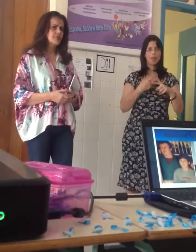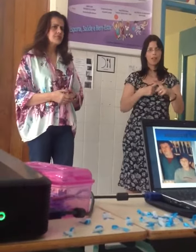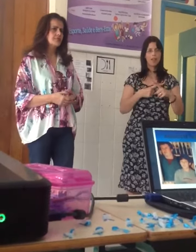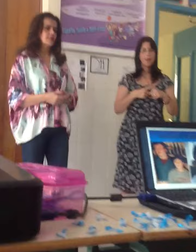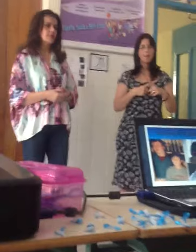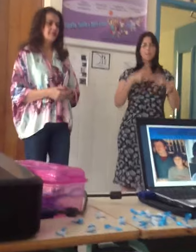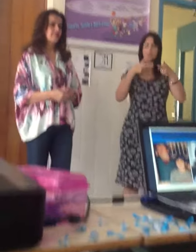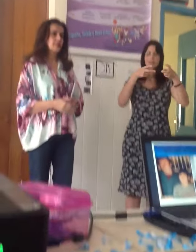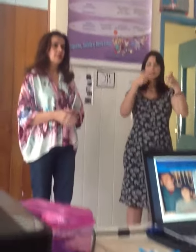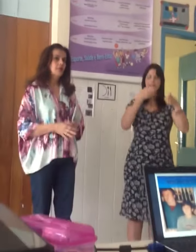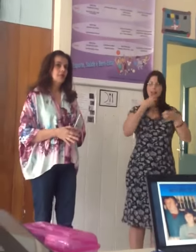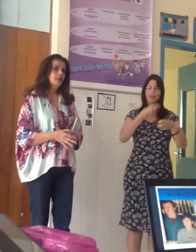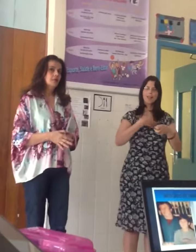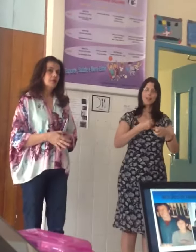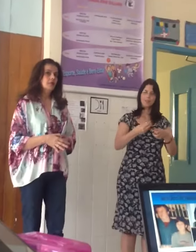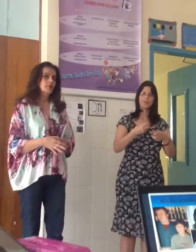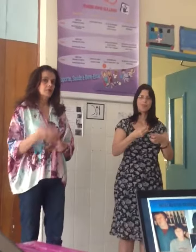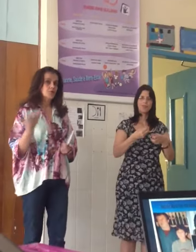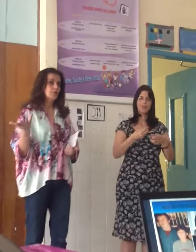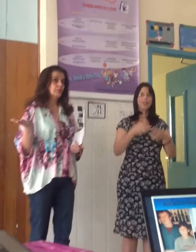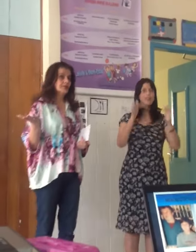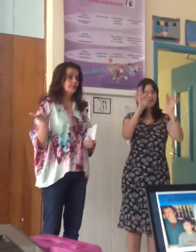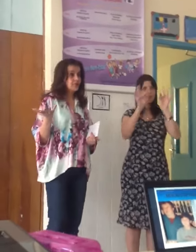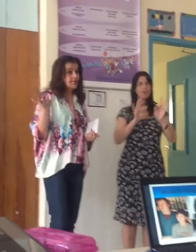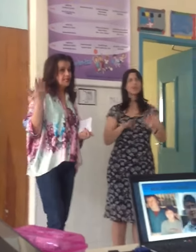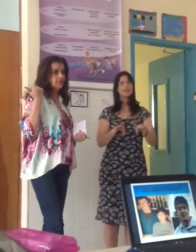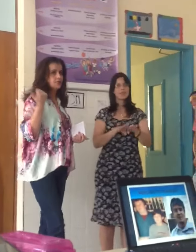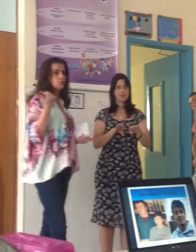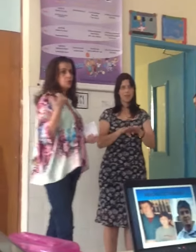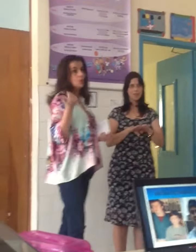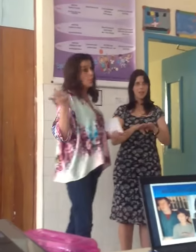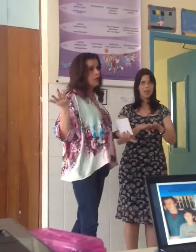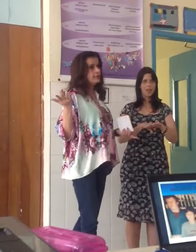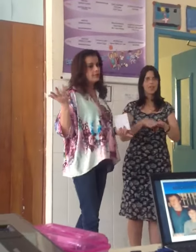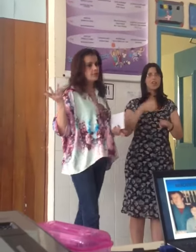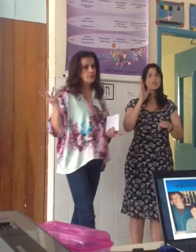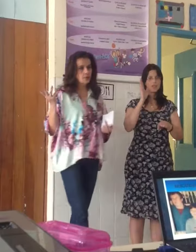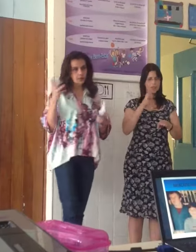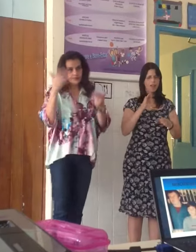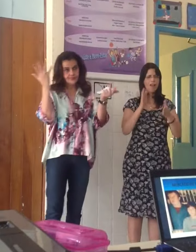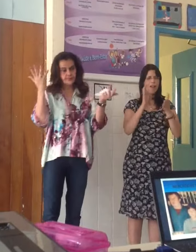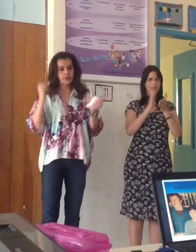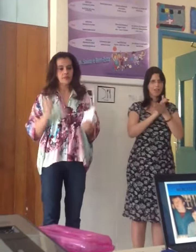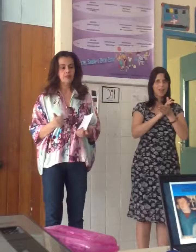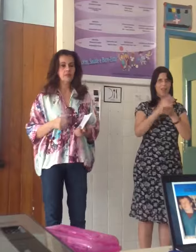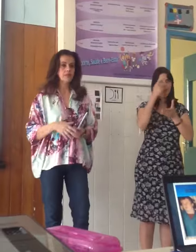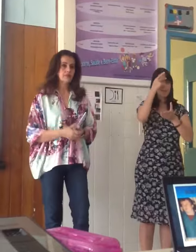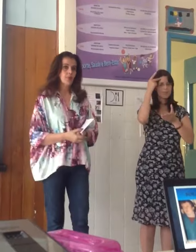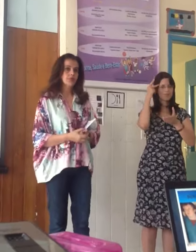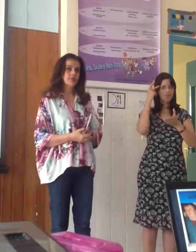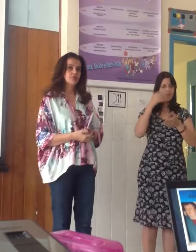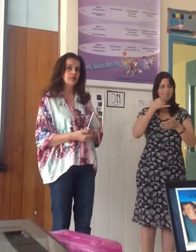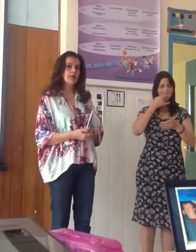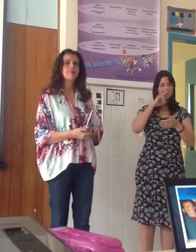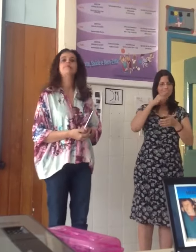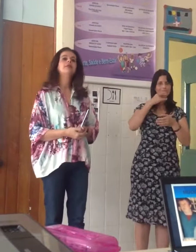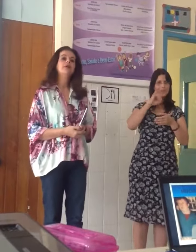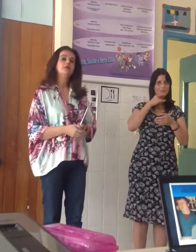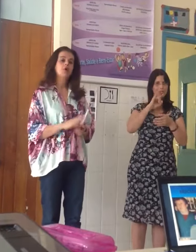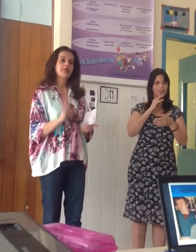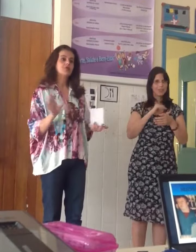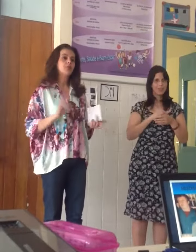momentos difíceis. Né? Fui casada com um alcoólatra, vocês podem